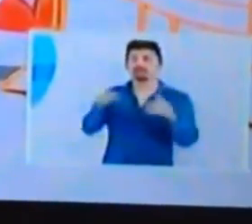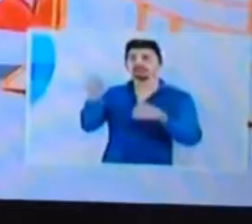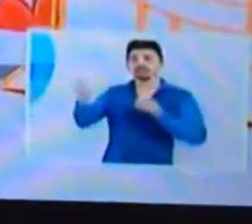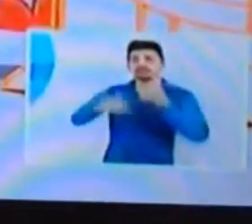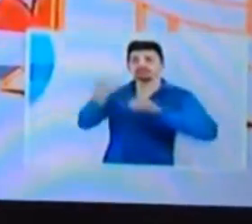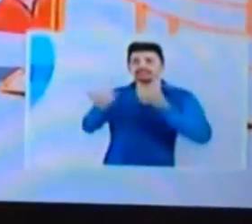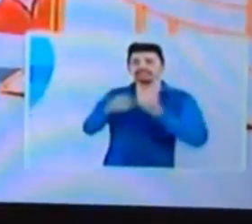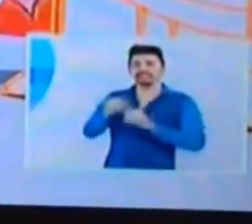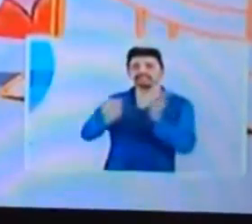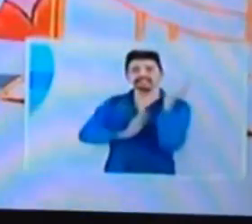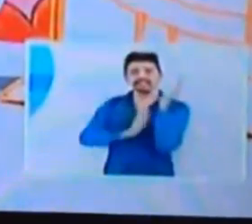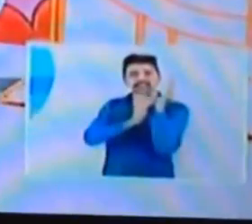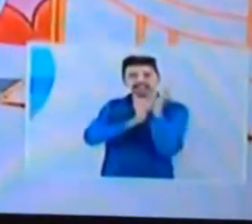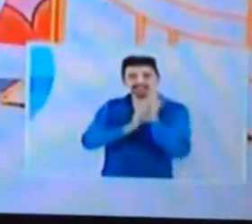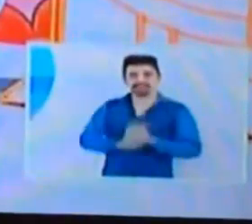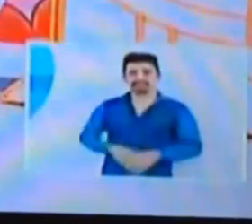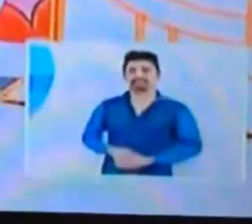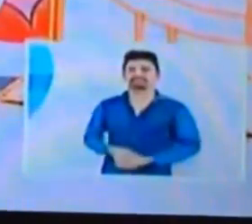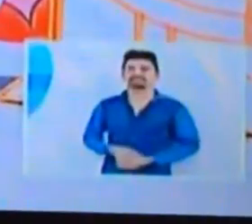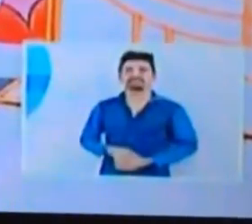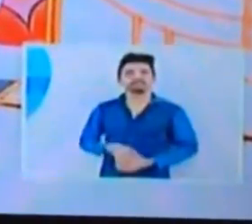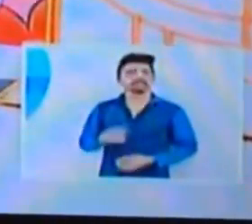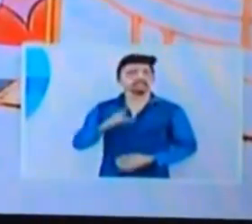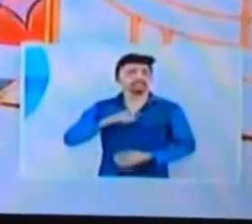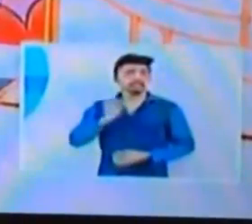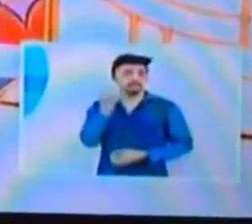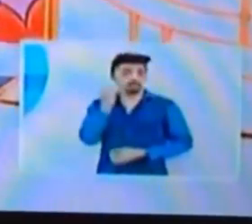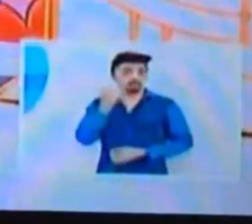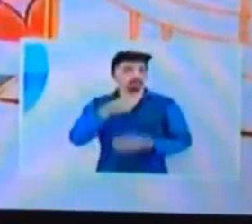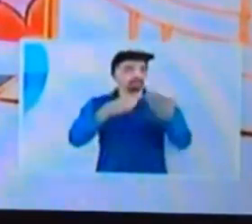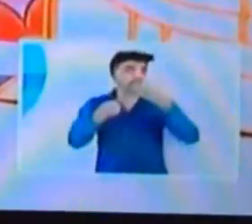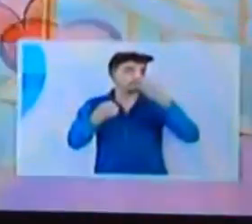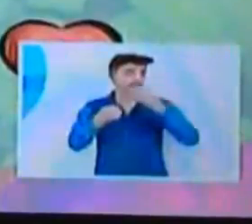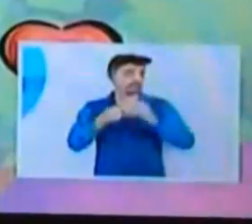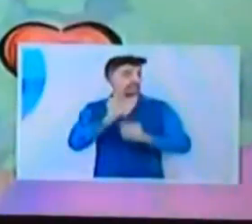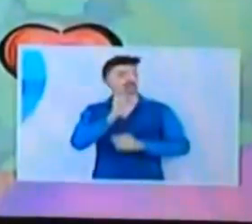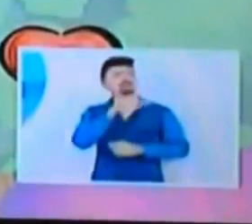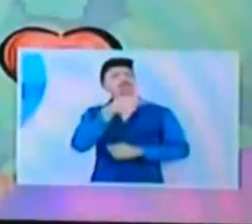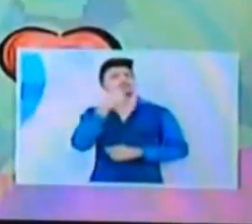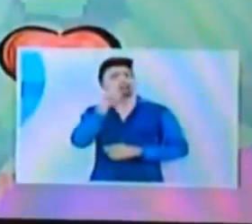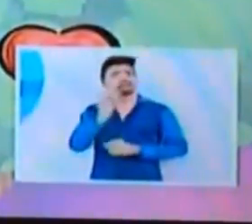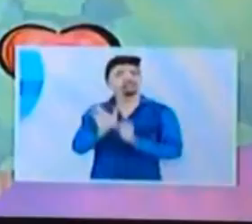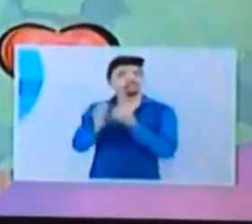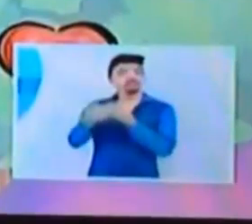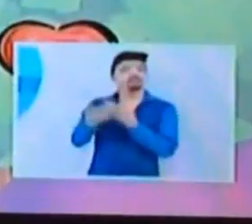tenho duas maçãzinhas aqui. Em qual das maçãs você acha que ele está escondido?